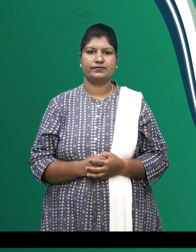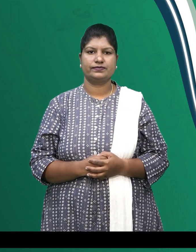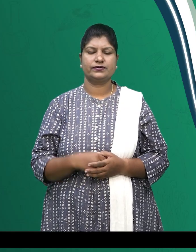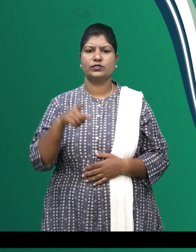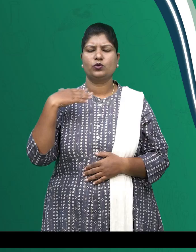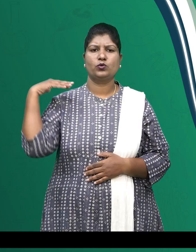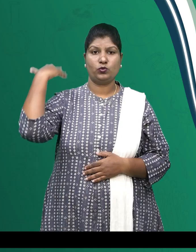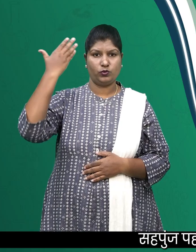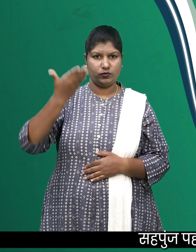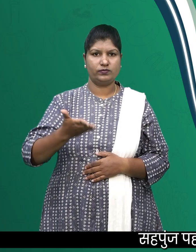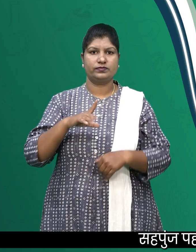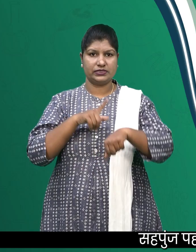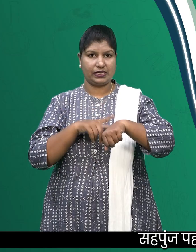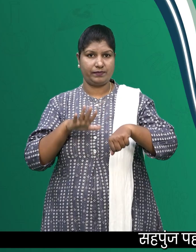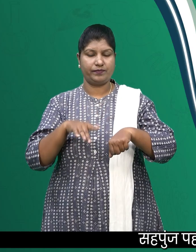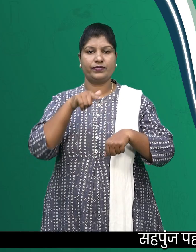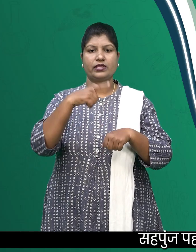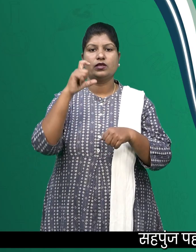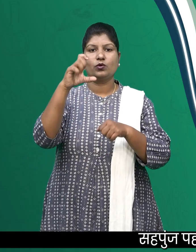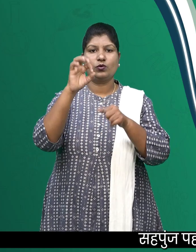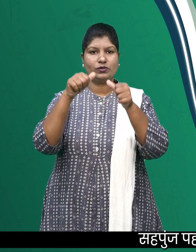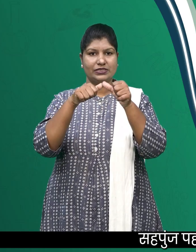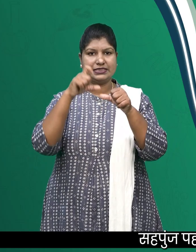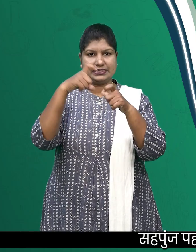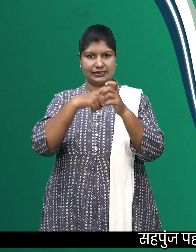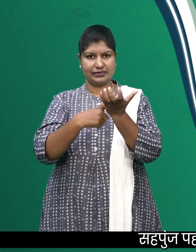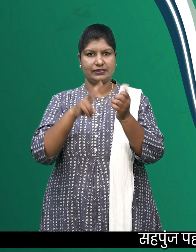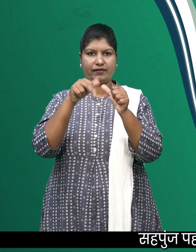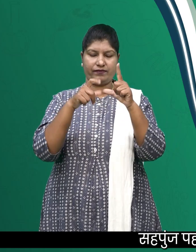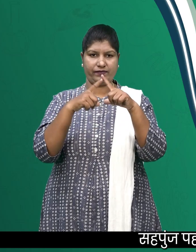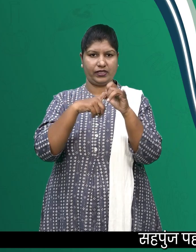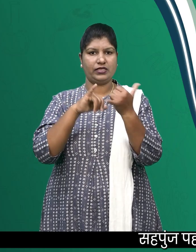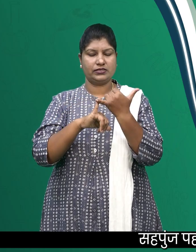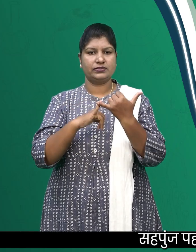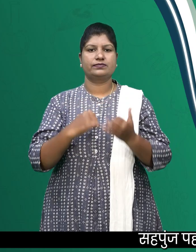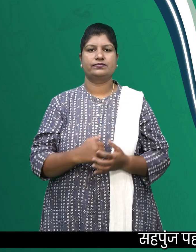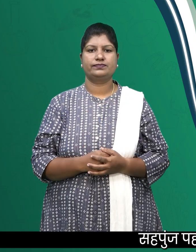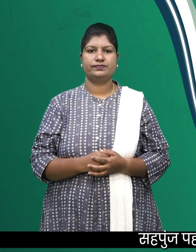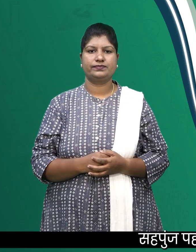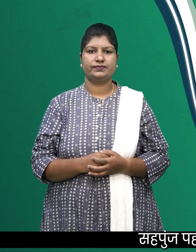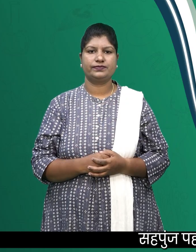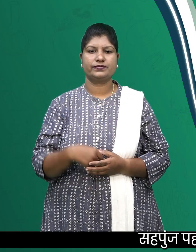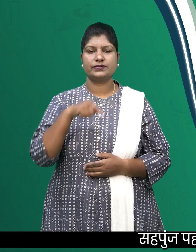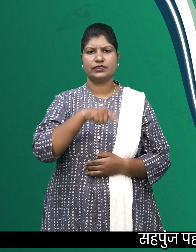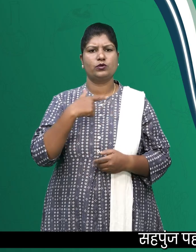समय के साथ सहपुंज पहले जीवित तंत्रों में स्थापित हो गए थे,